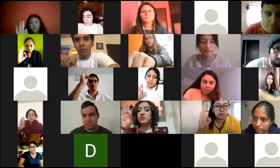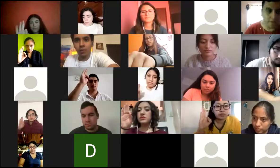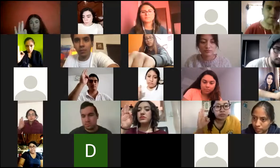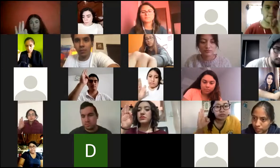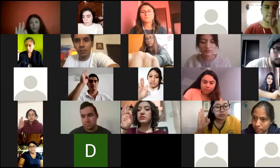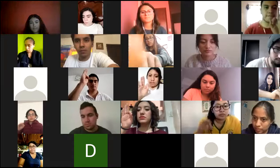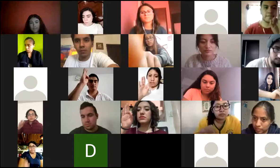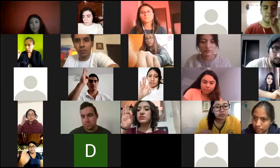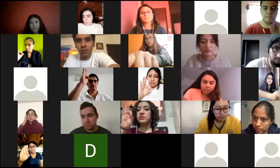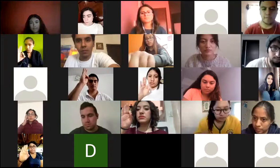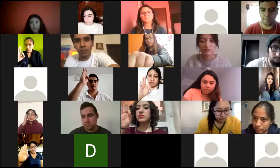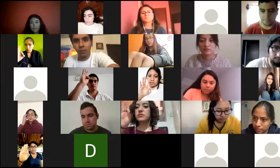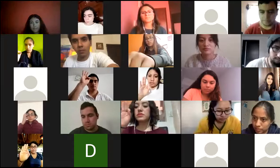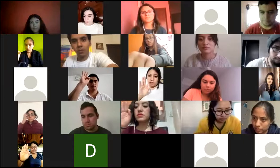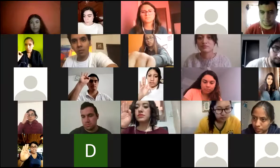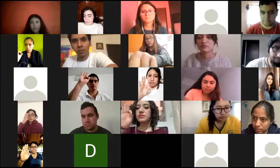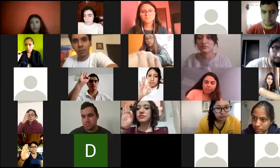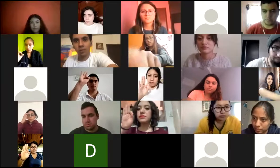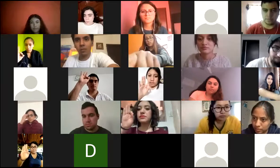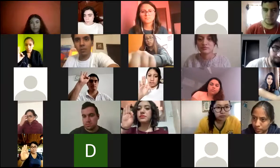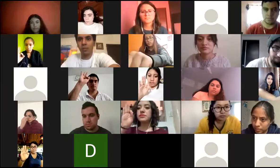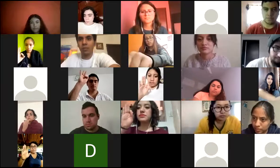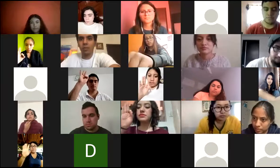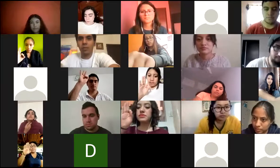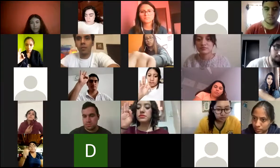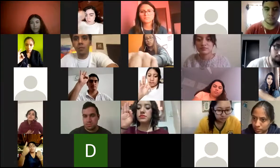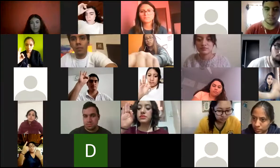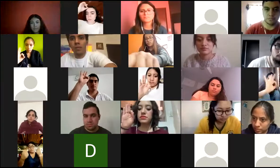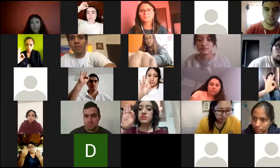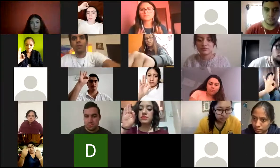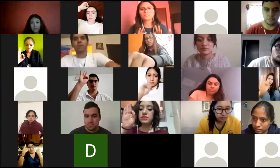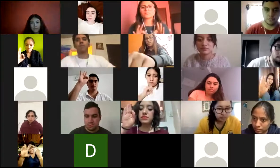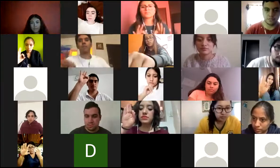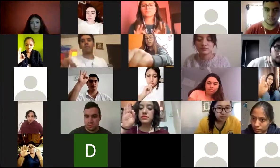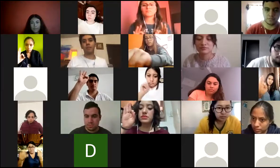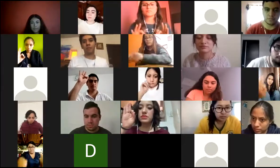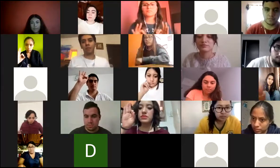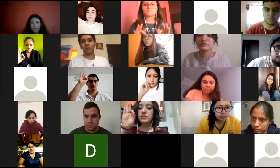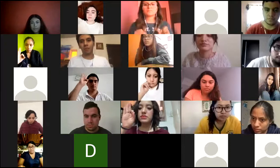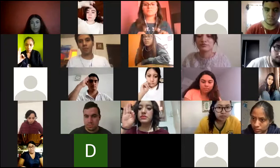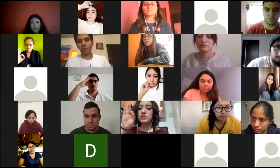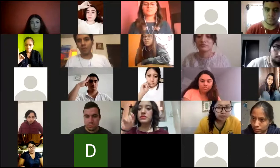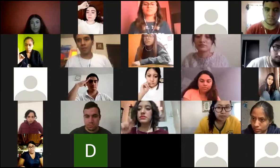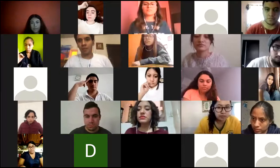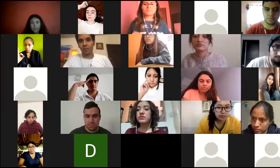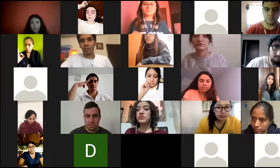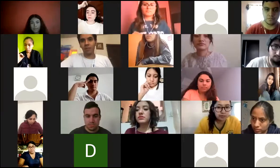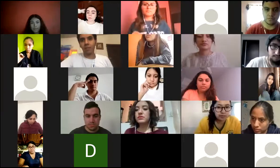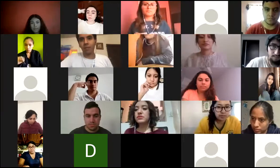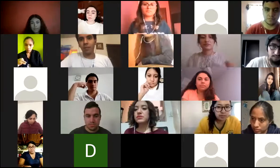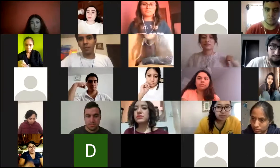Ok, para el abecedario me parece que Sergio me preguntaba en la mañana que estaba. Dice